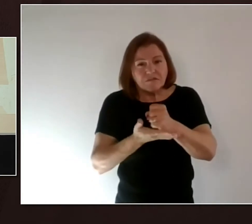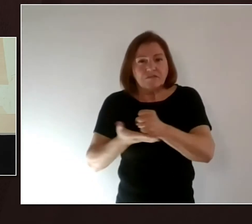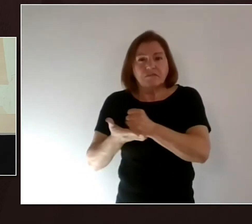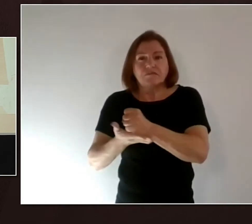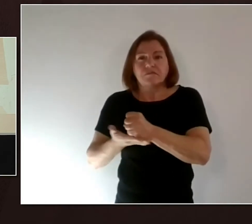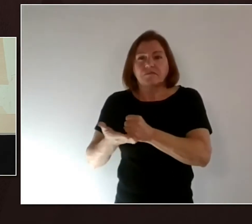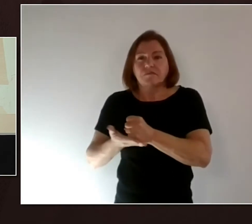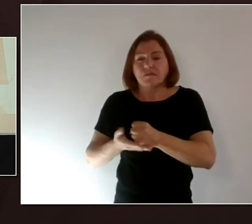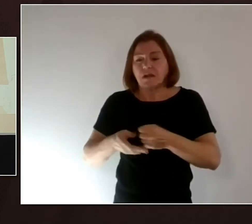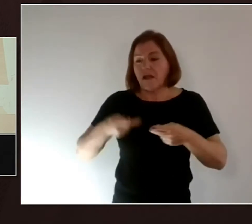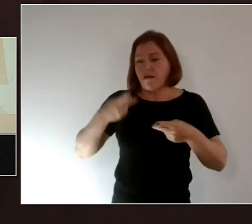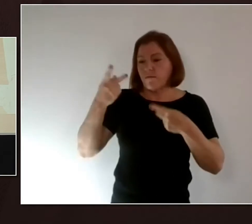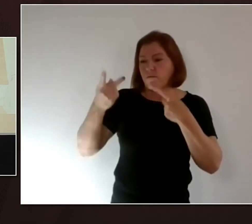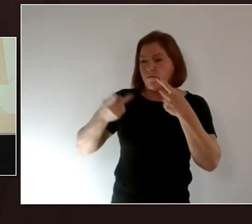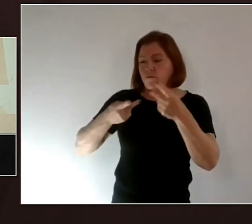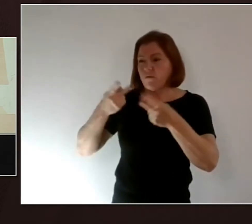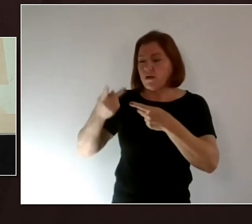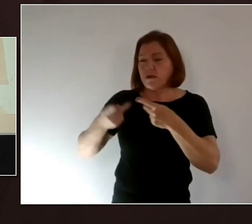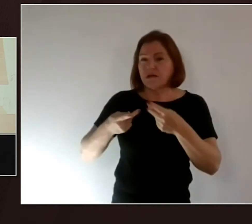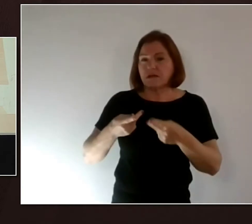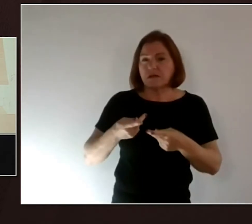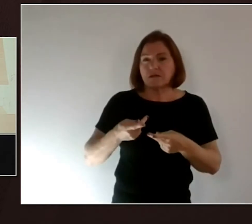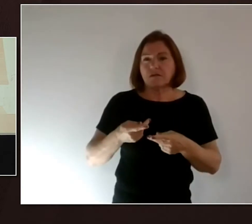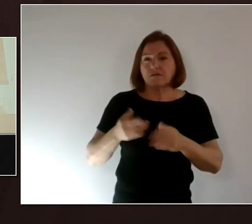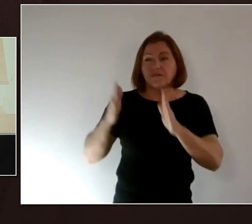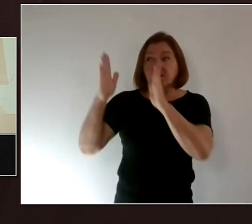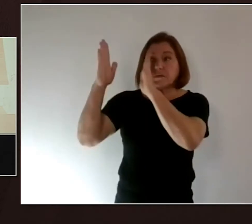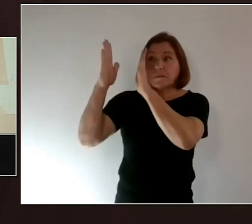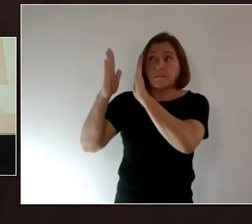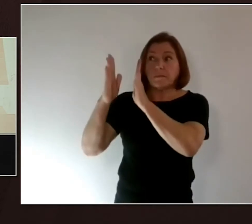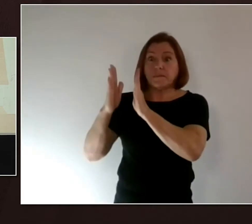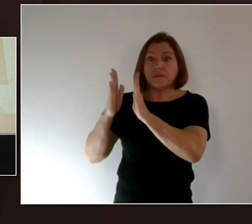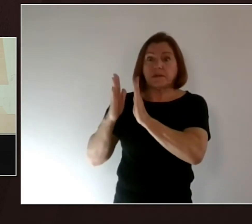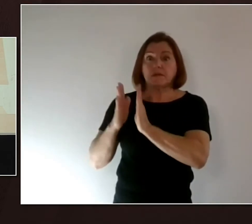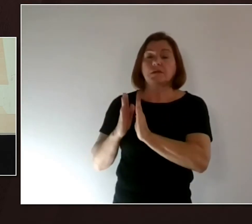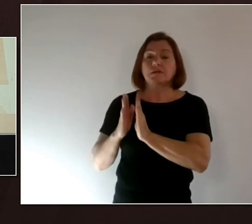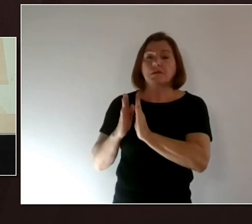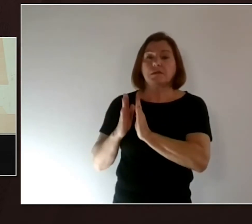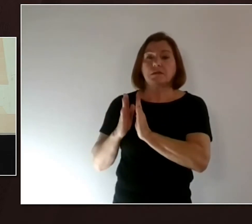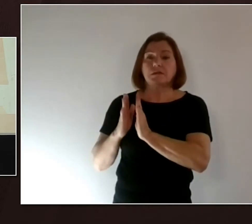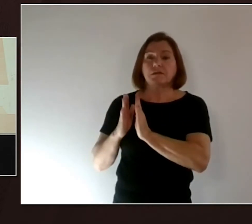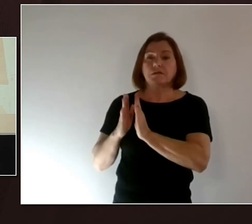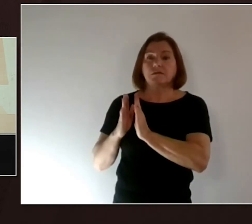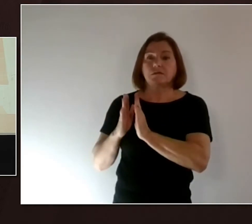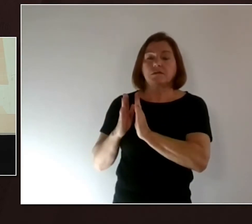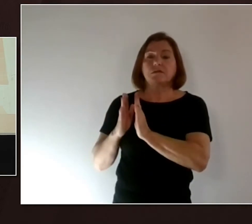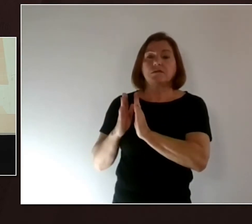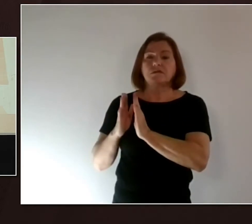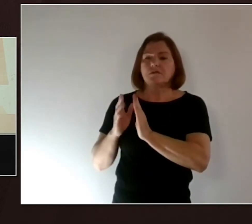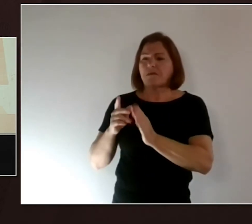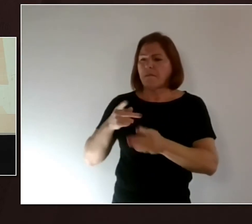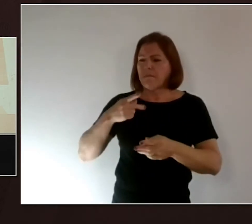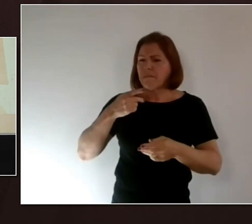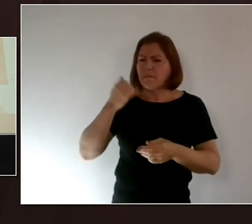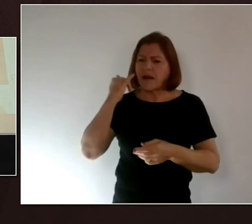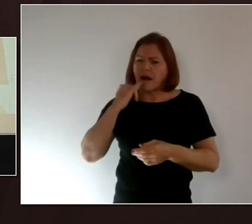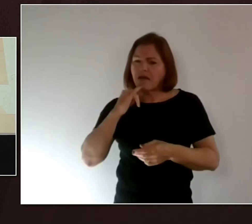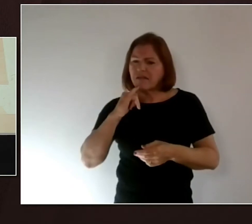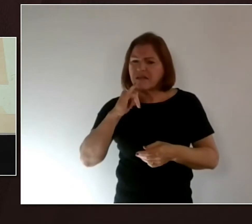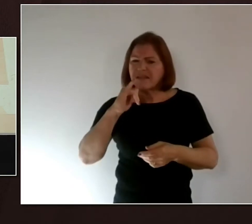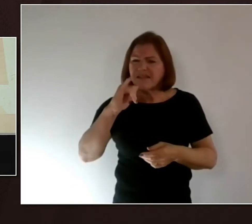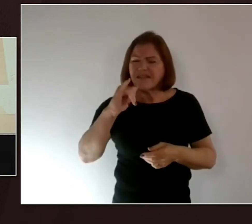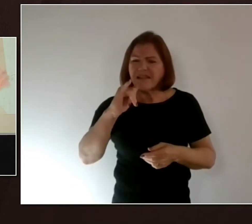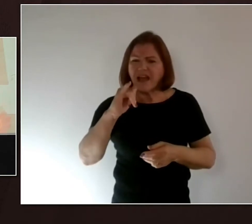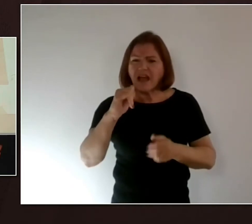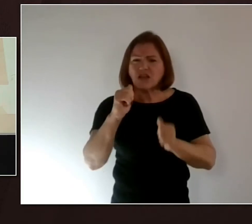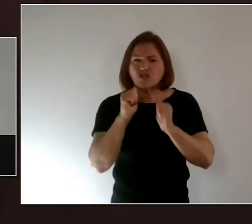falamos na presença de Deus. A palavra tem que sair na presença de Deus, irmão, não pode ser uma